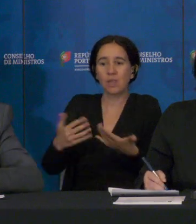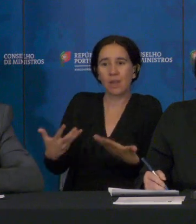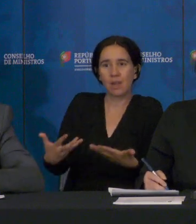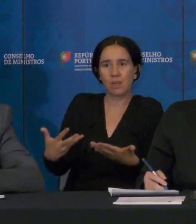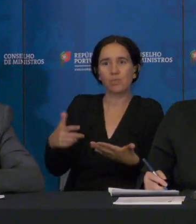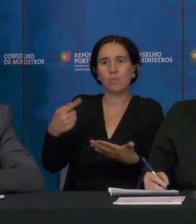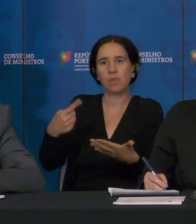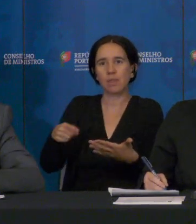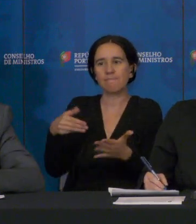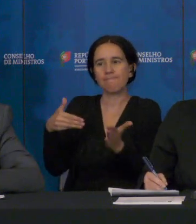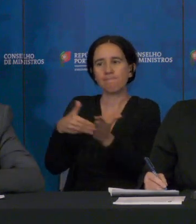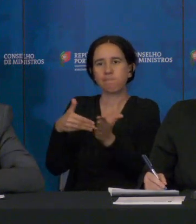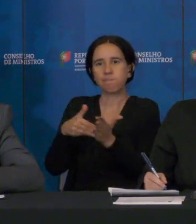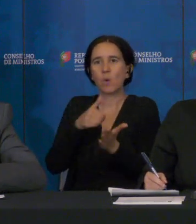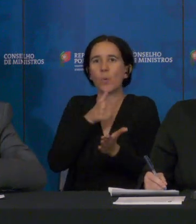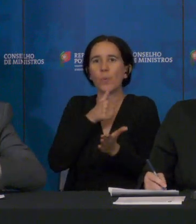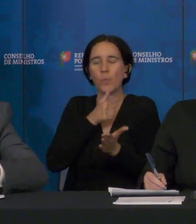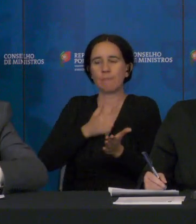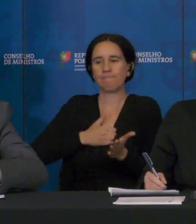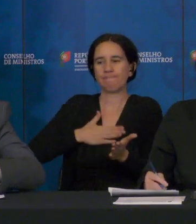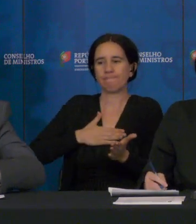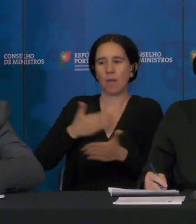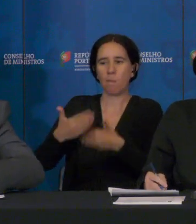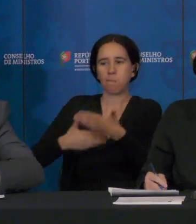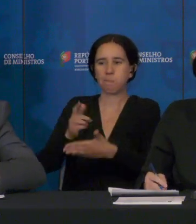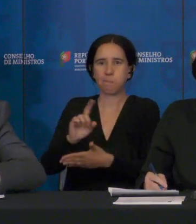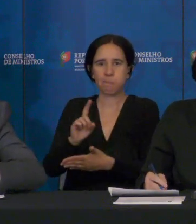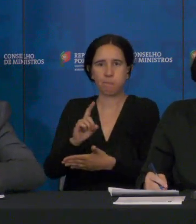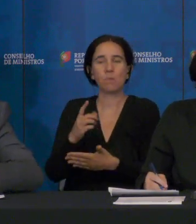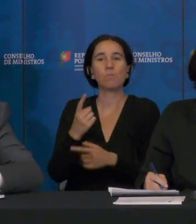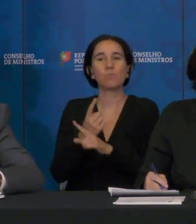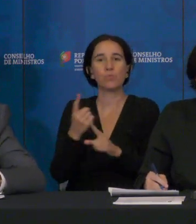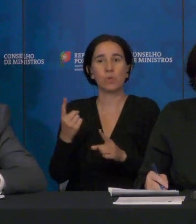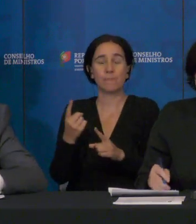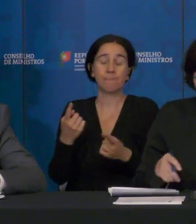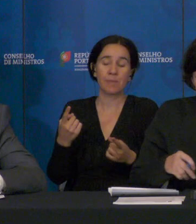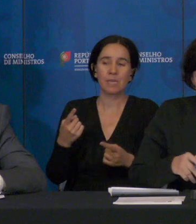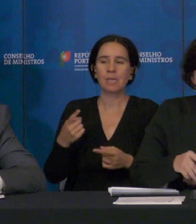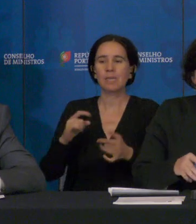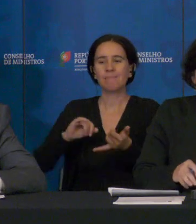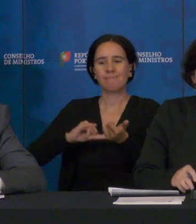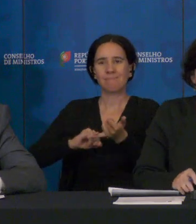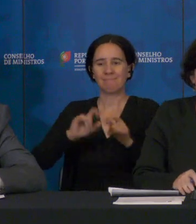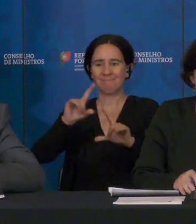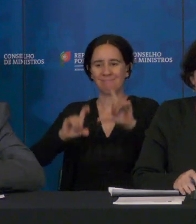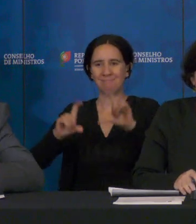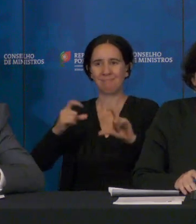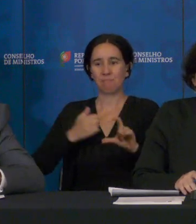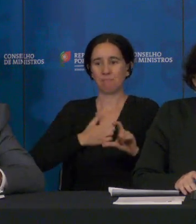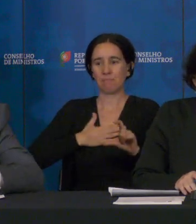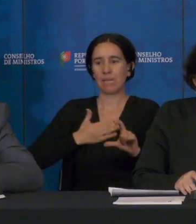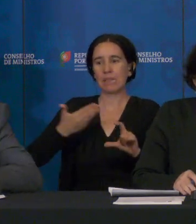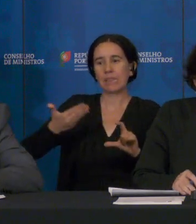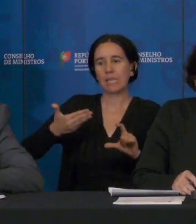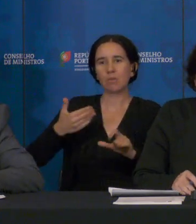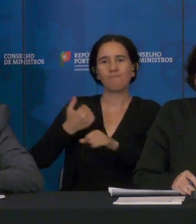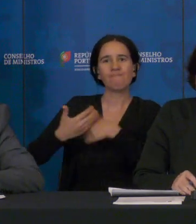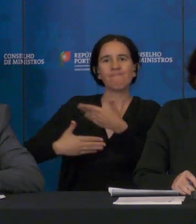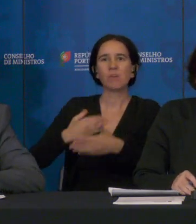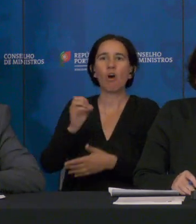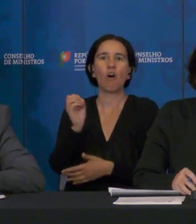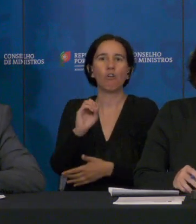algum bloqueio na sua atividade, porque os direitos sociais inerentes à participação não estão a ser